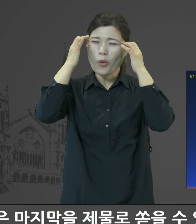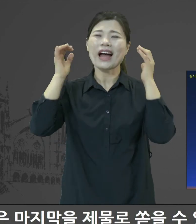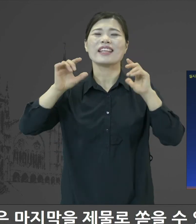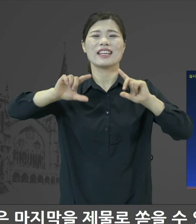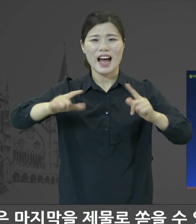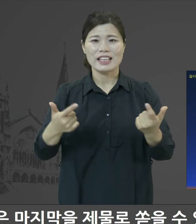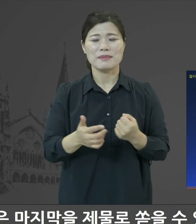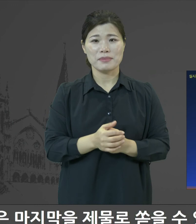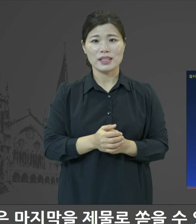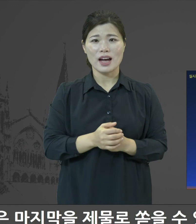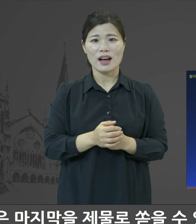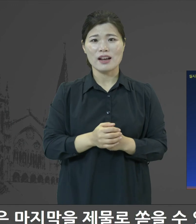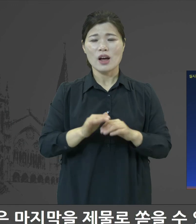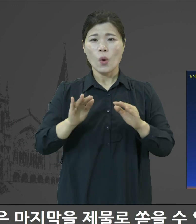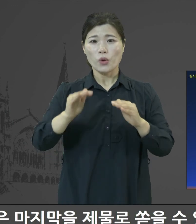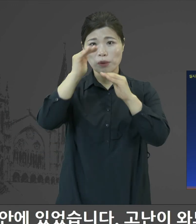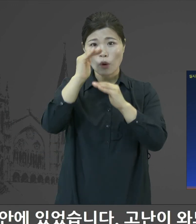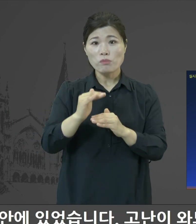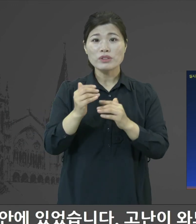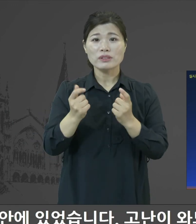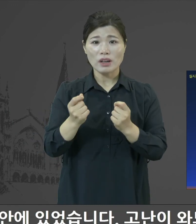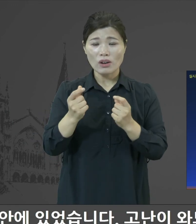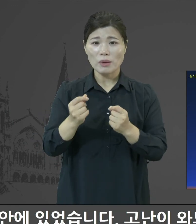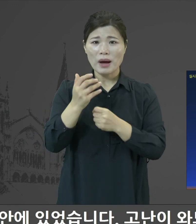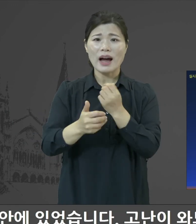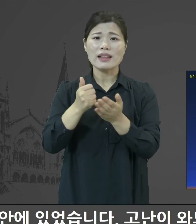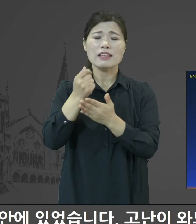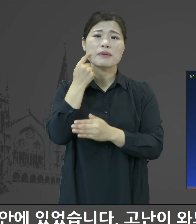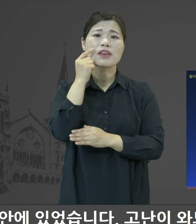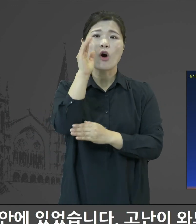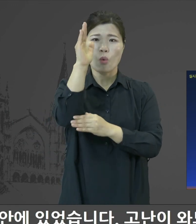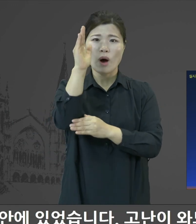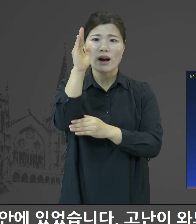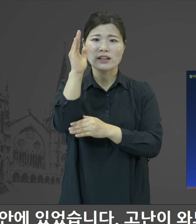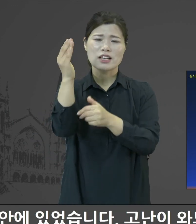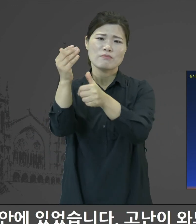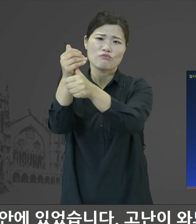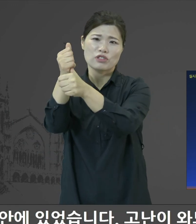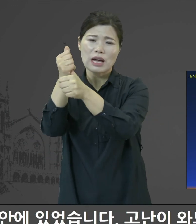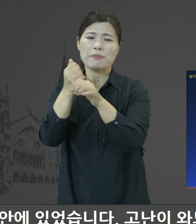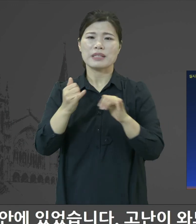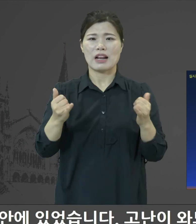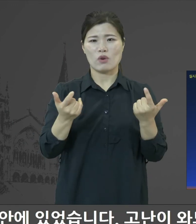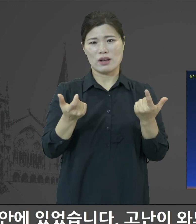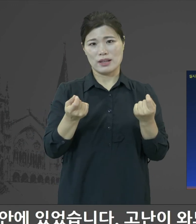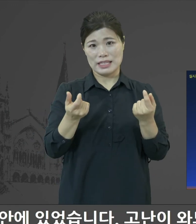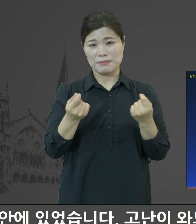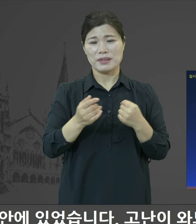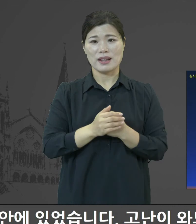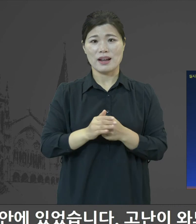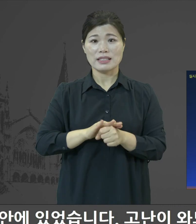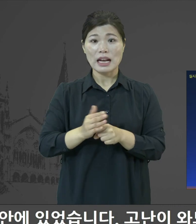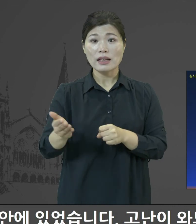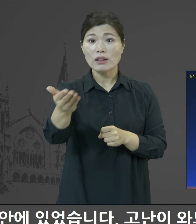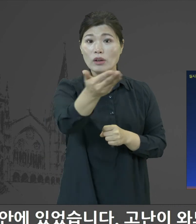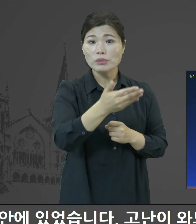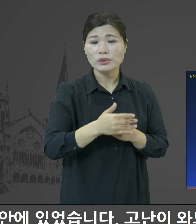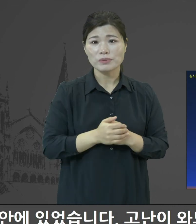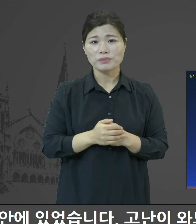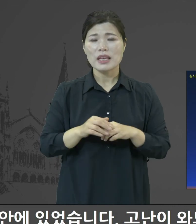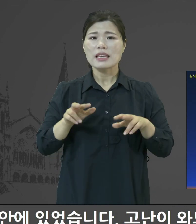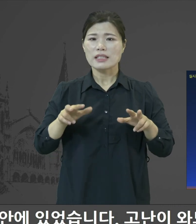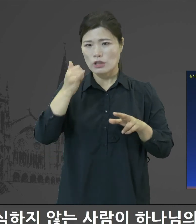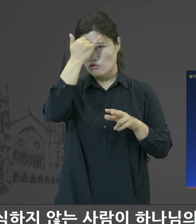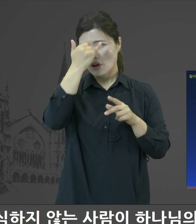않은 사람이 오늘 본문이 얘기하는 하나님의 영광을 붙들고 있는 사람이라는 겁니다. 사랑하는 여러분, 이제